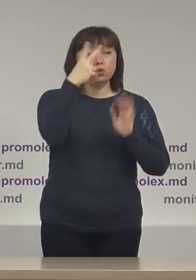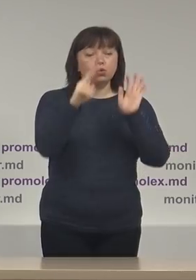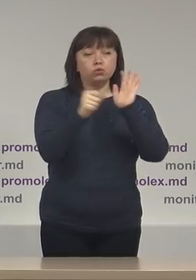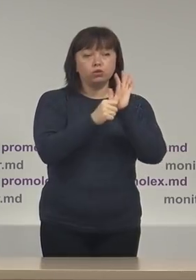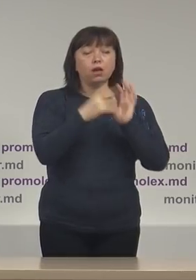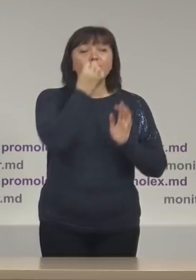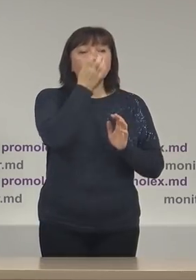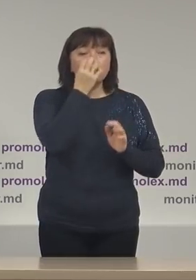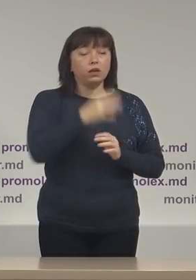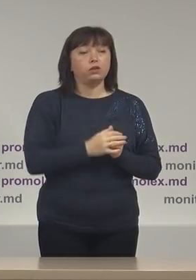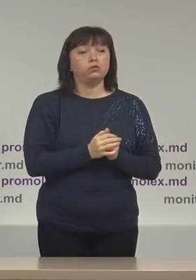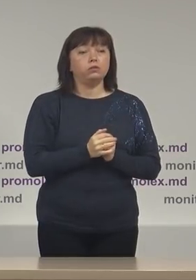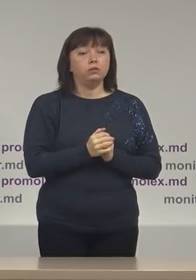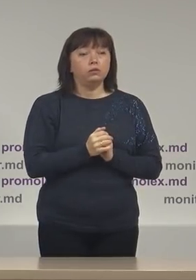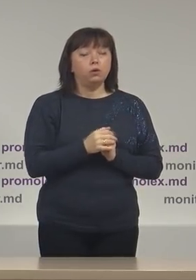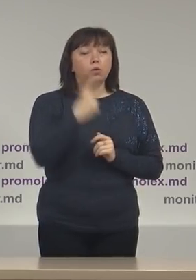18-026 Florești-Cunicea,